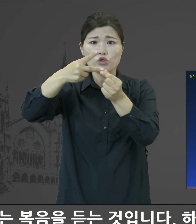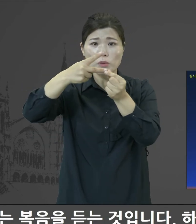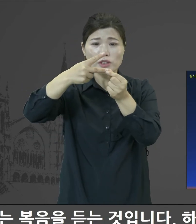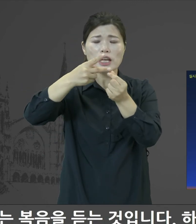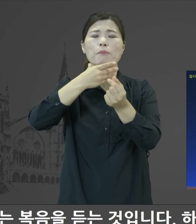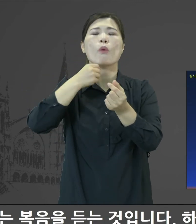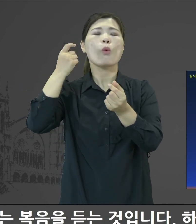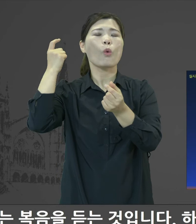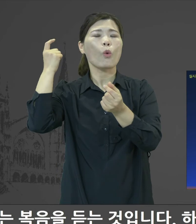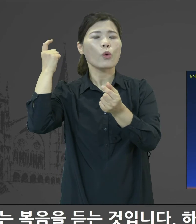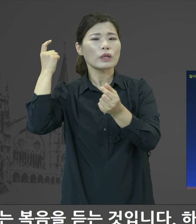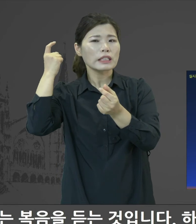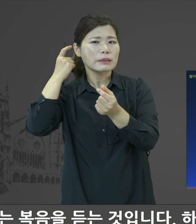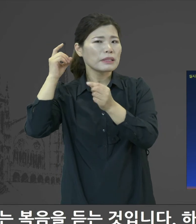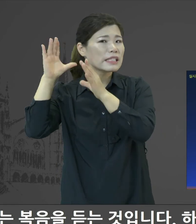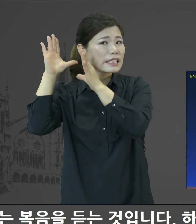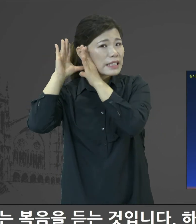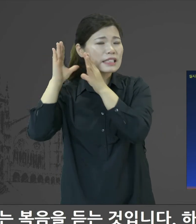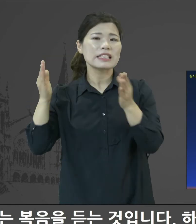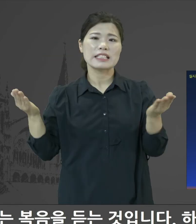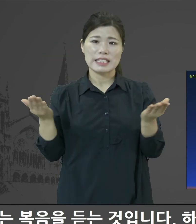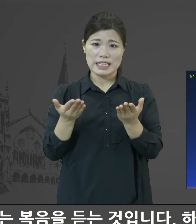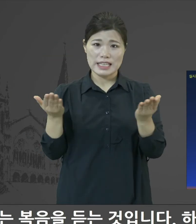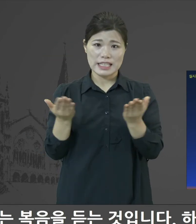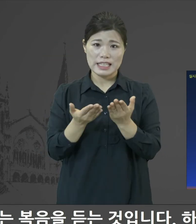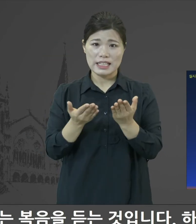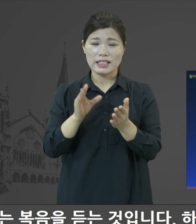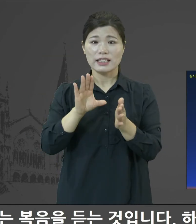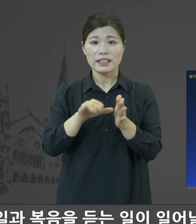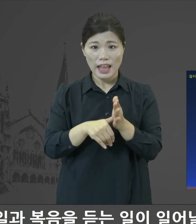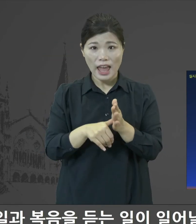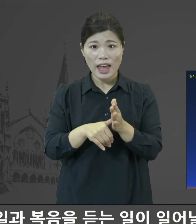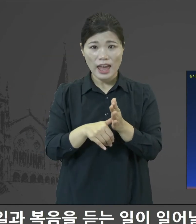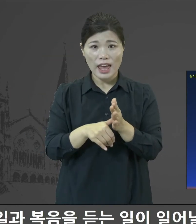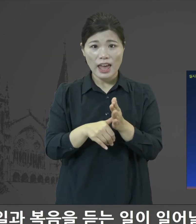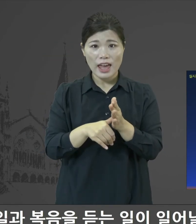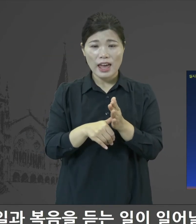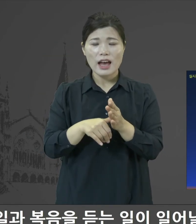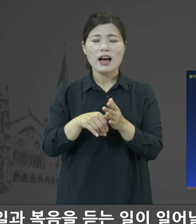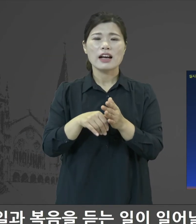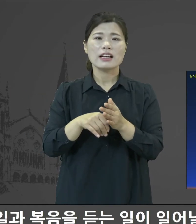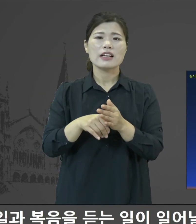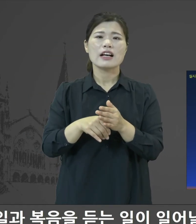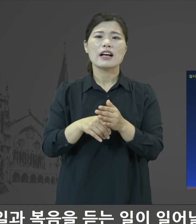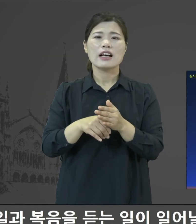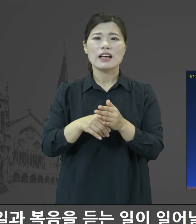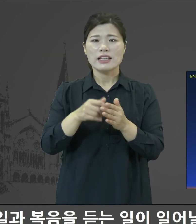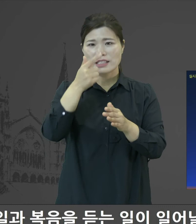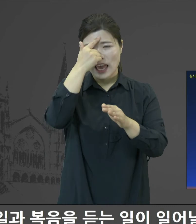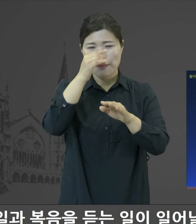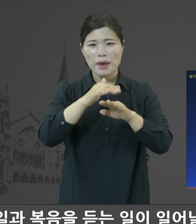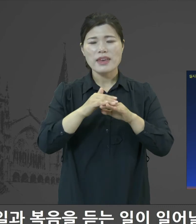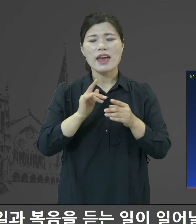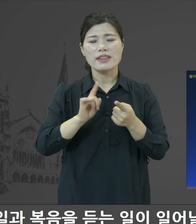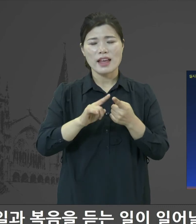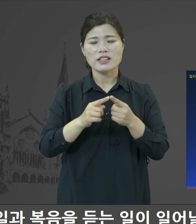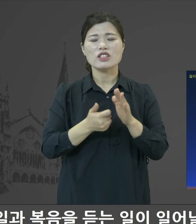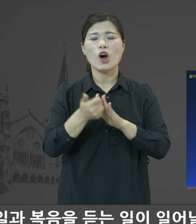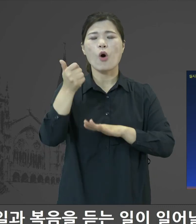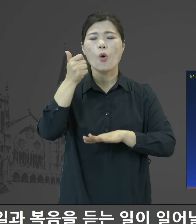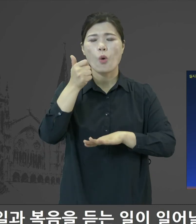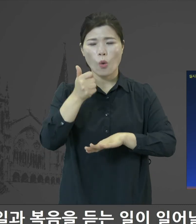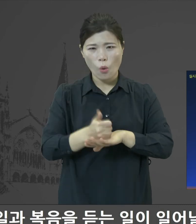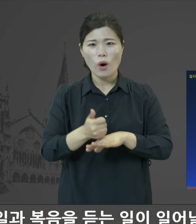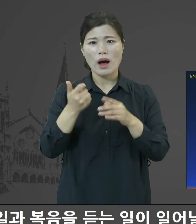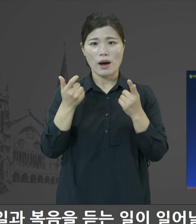예배에 성공한 겁니다. 여러분, 복음을 듣고 계십니까? 주님 앞에 나와서 복음을 듣고